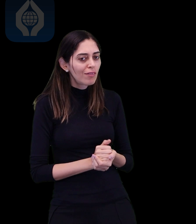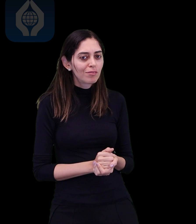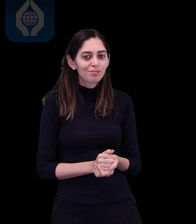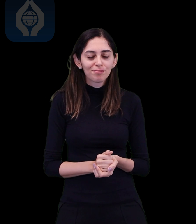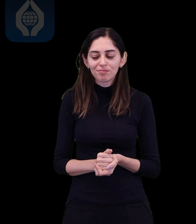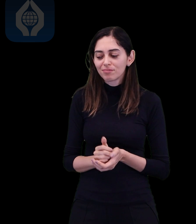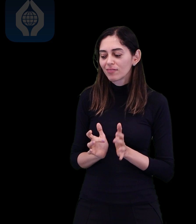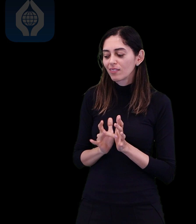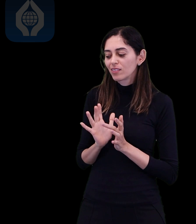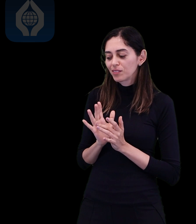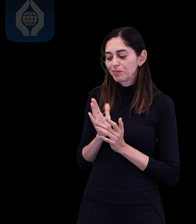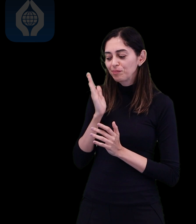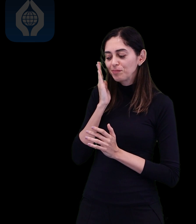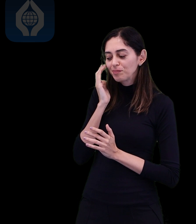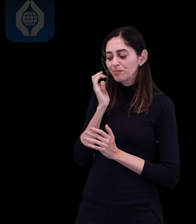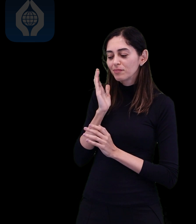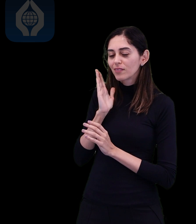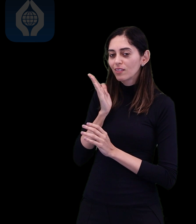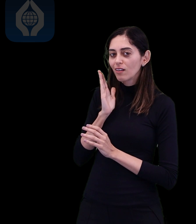iria fazer.